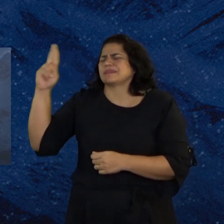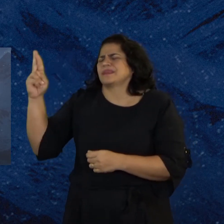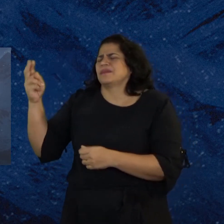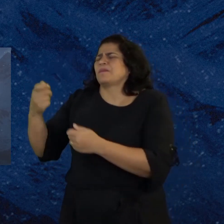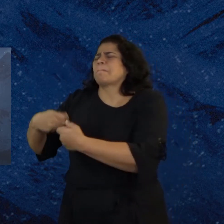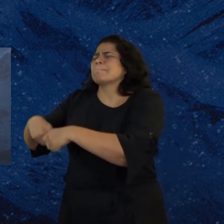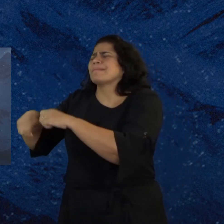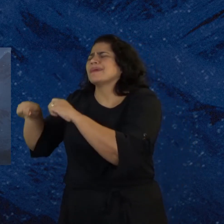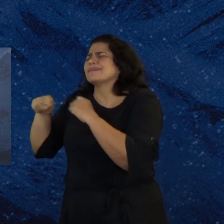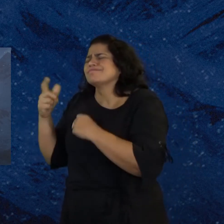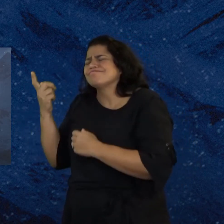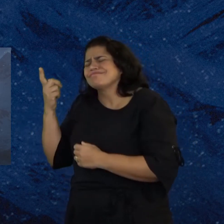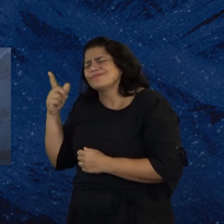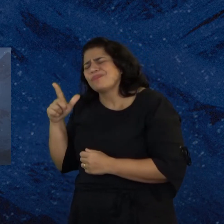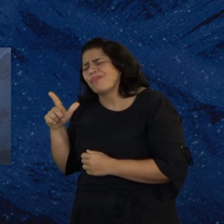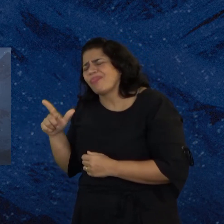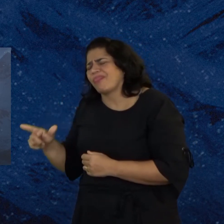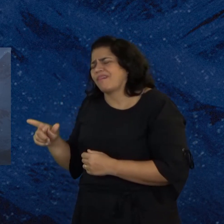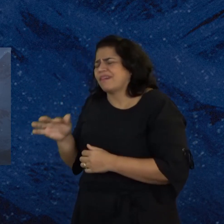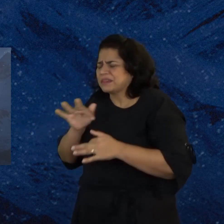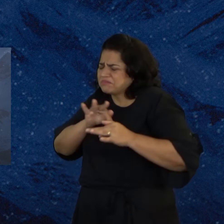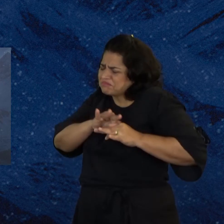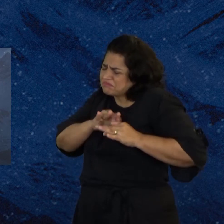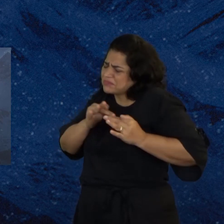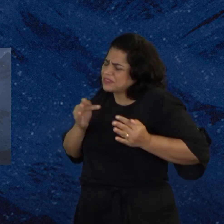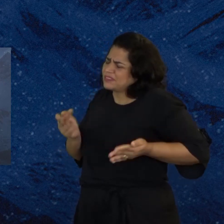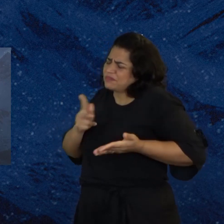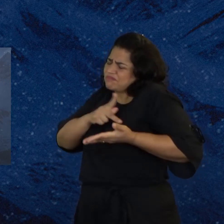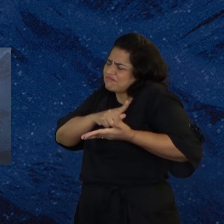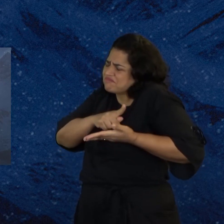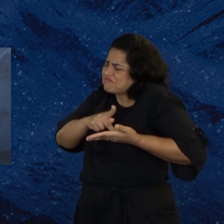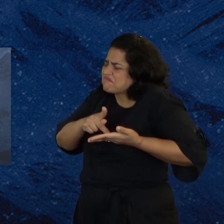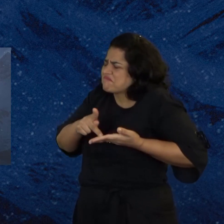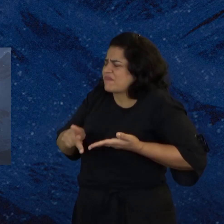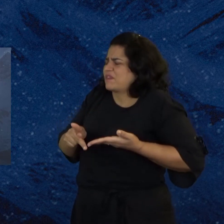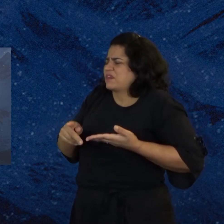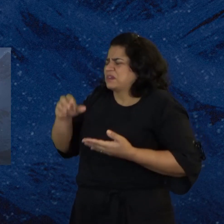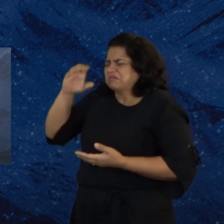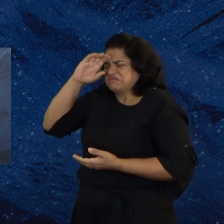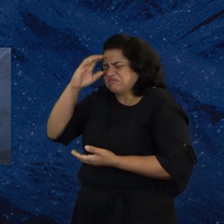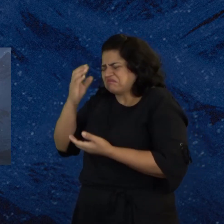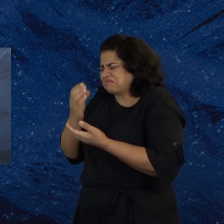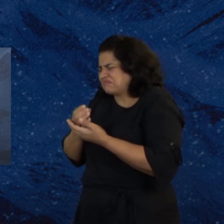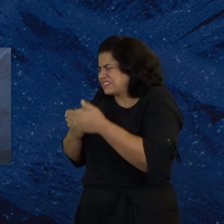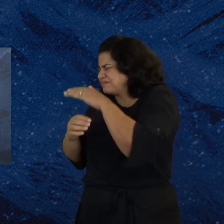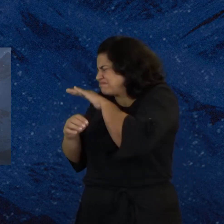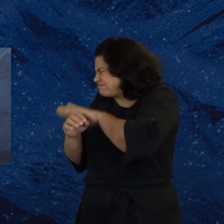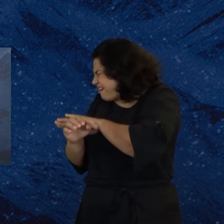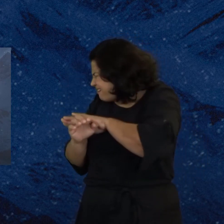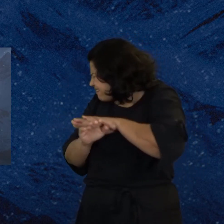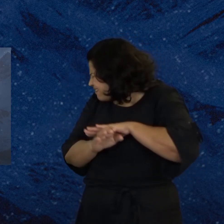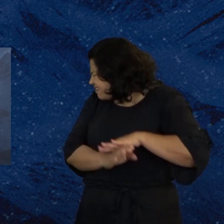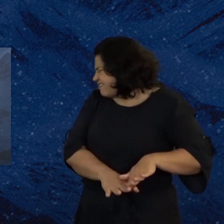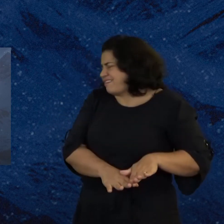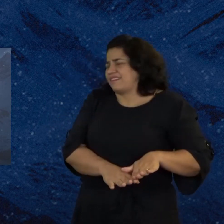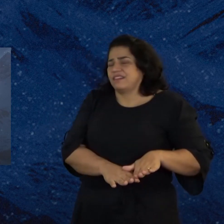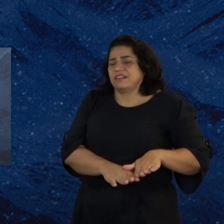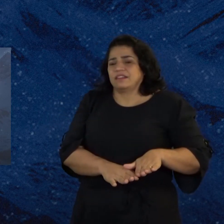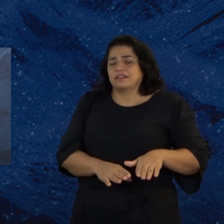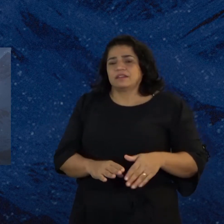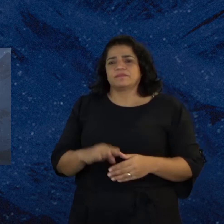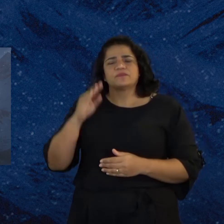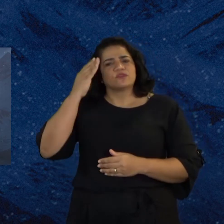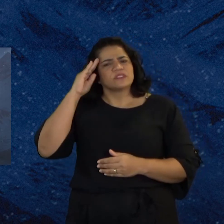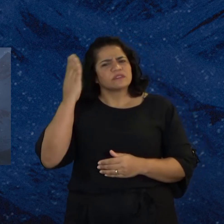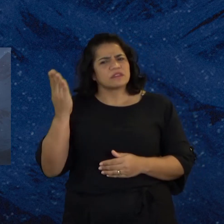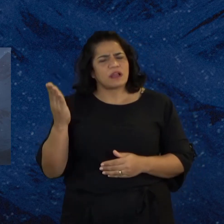devolva a pureza de coração, tira de mim a incredulidade. Sabe o que é o livro de Hebreus, gente?